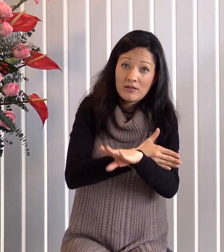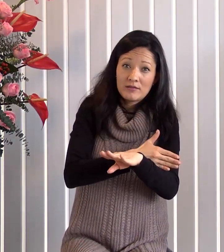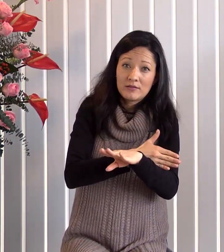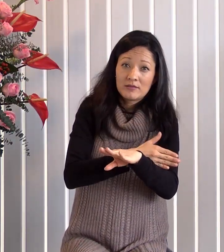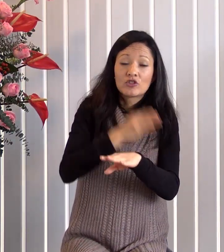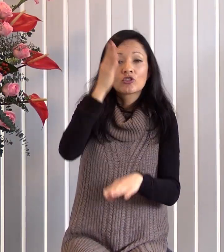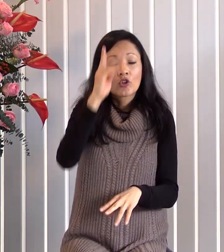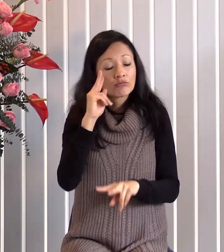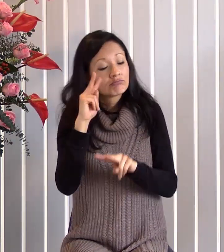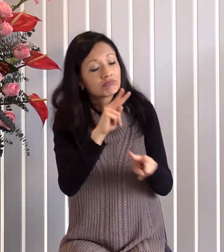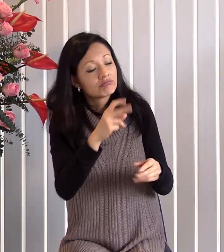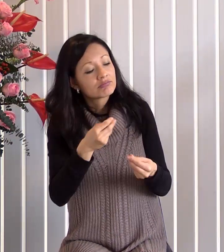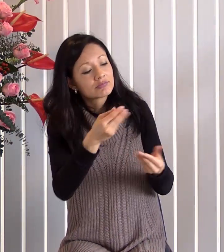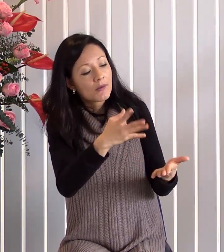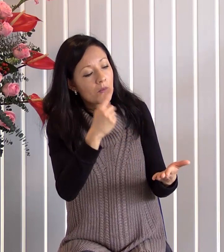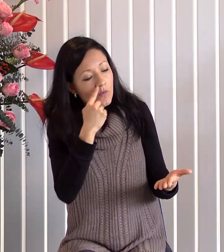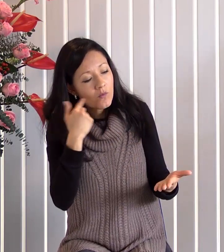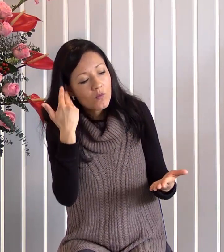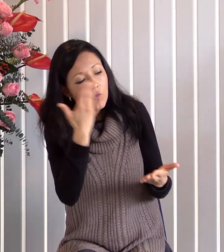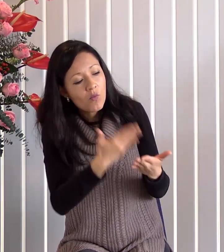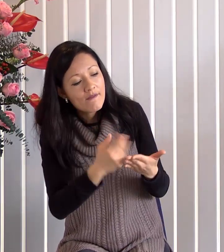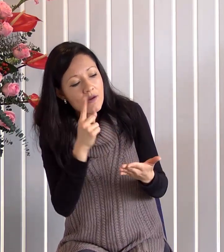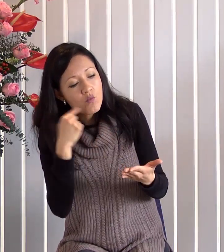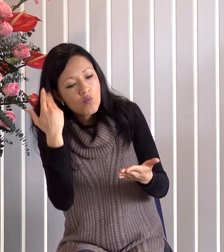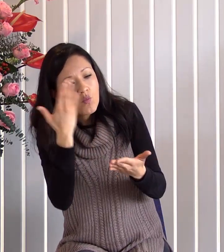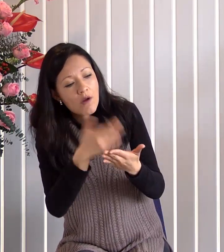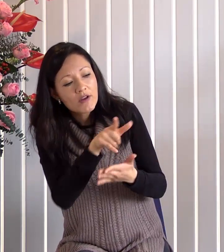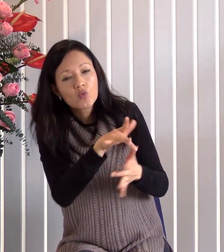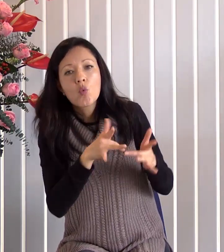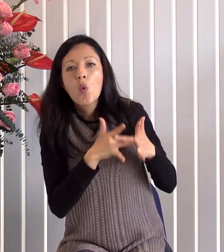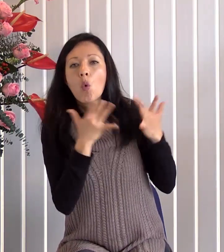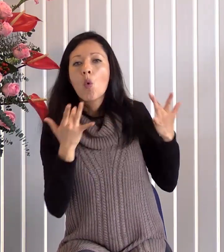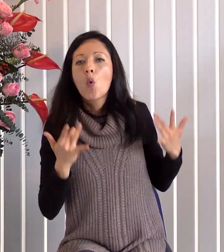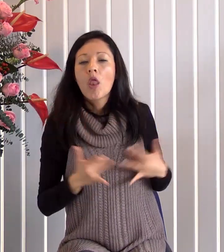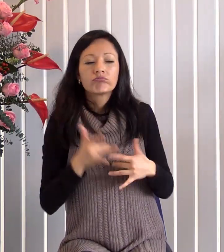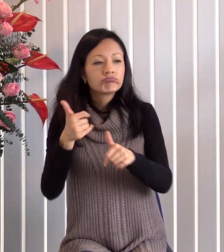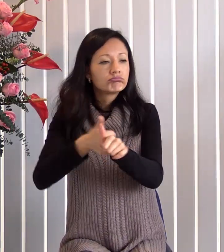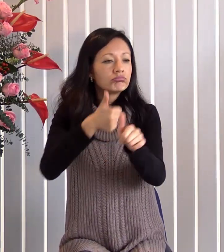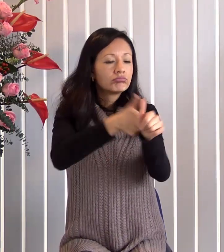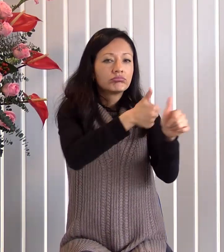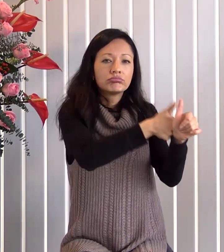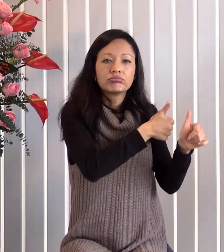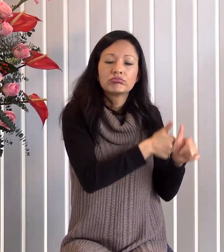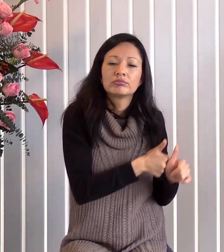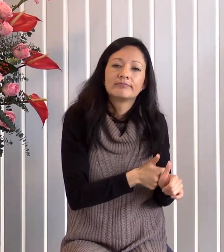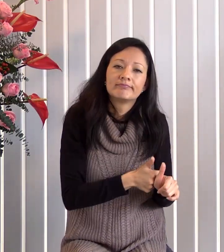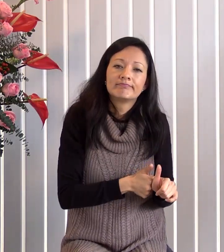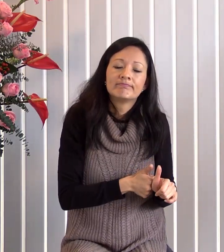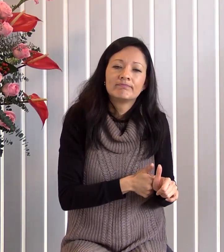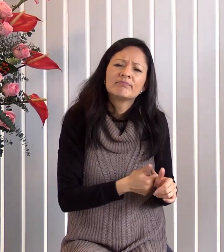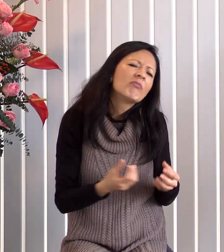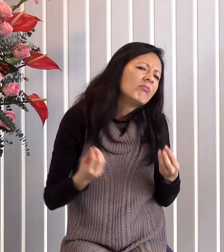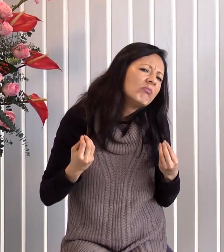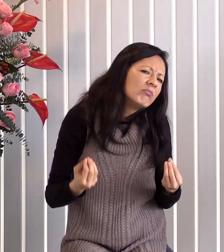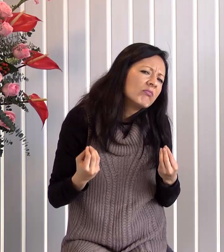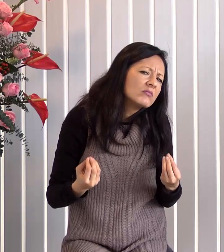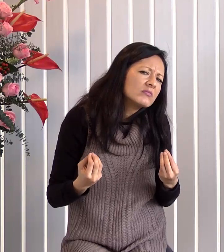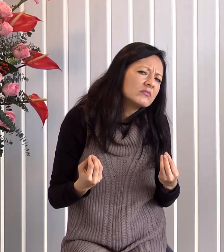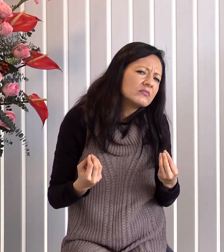¿qué está haciendo el Señor? Probando lo que hay en nuestro corazón. ¿Para